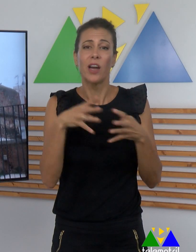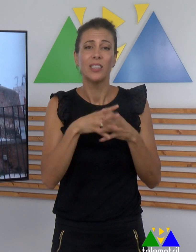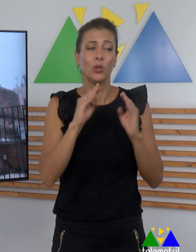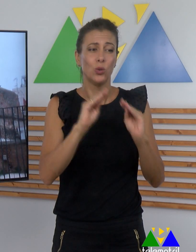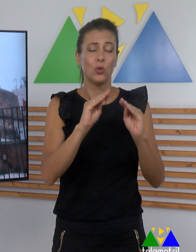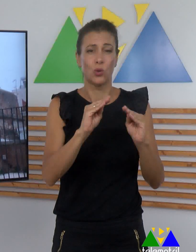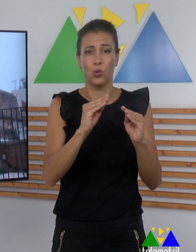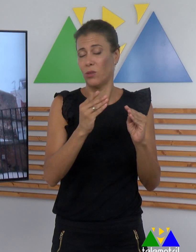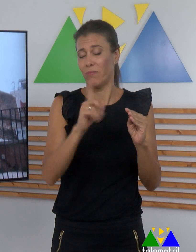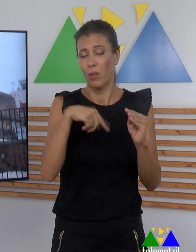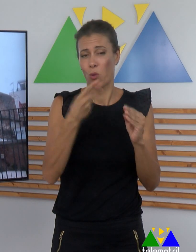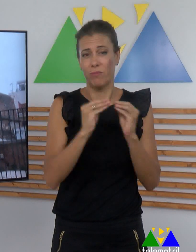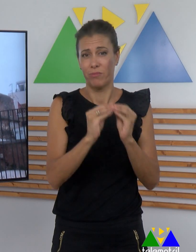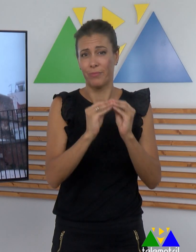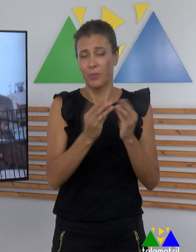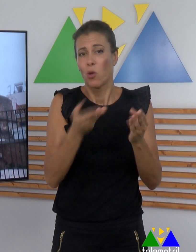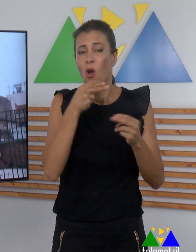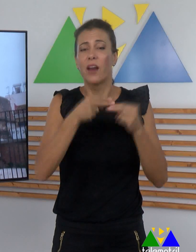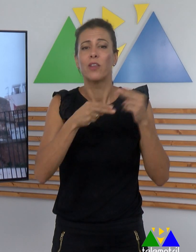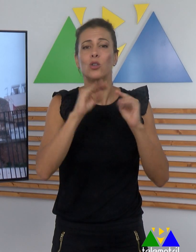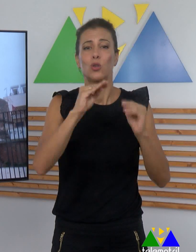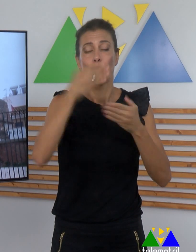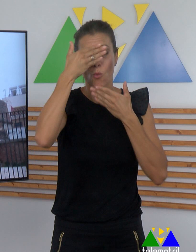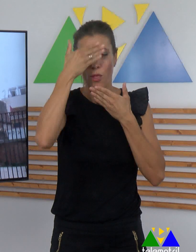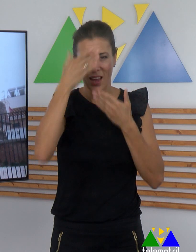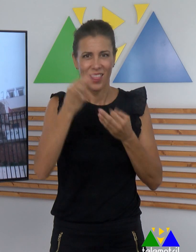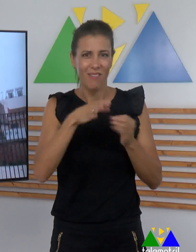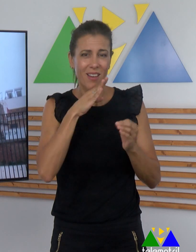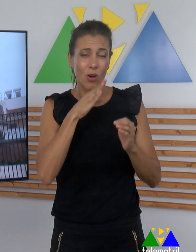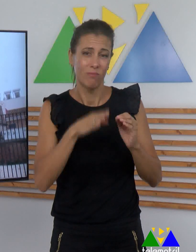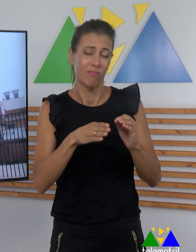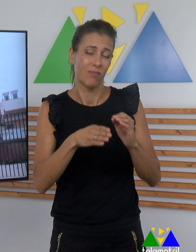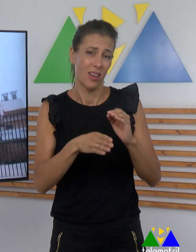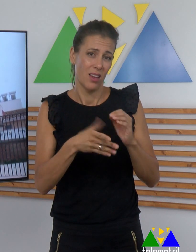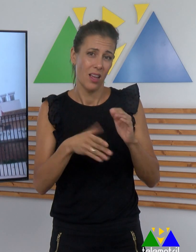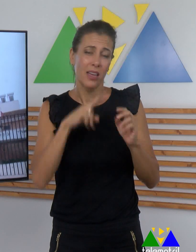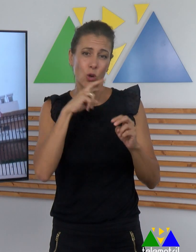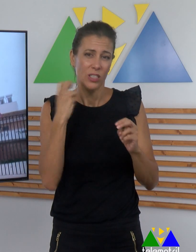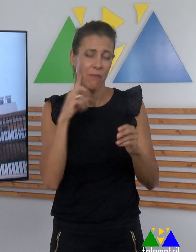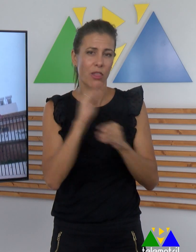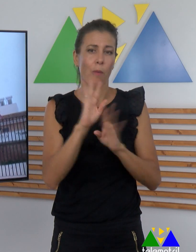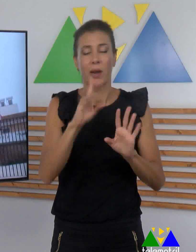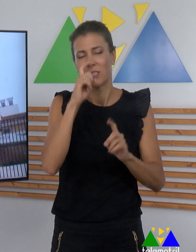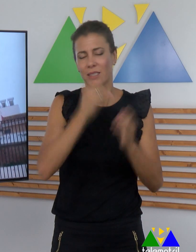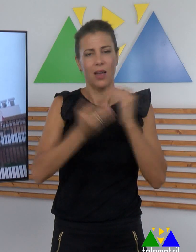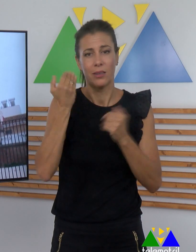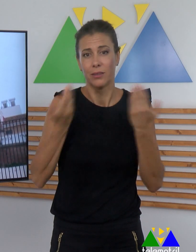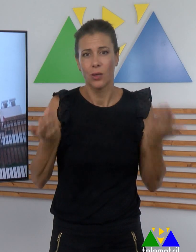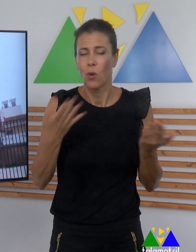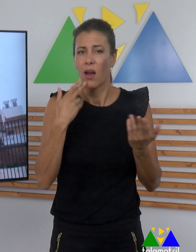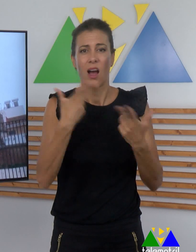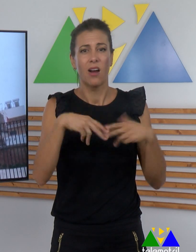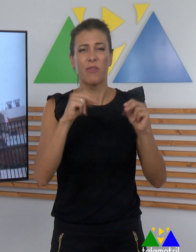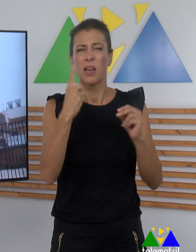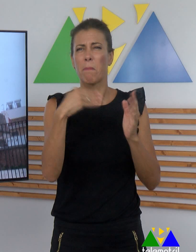cajón de mampostería, y ladrillo visto, que es lo típico de la arquitectura mudéjar. Esta parte de la iglesia es la iglesia antigua. Claro. Se termina de construir